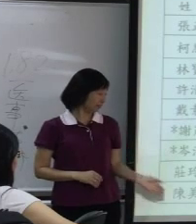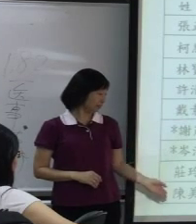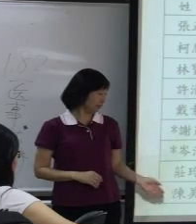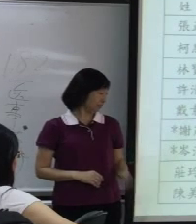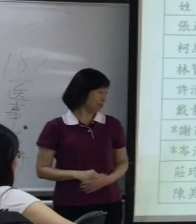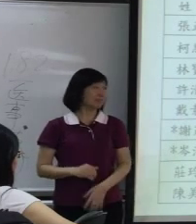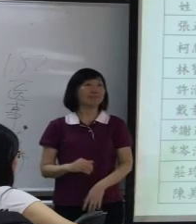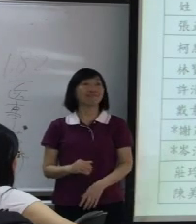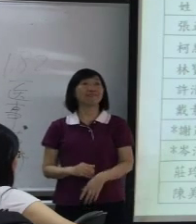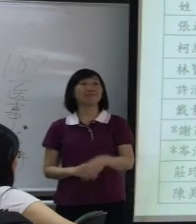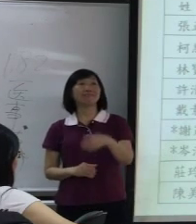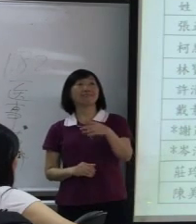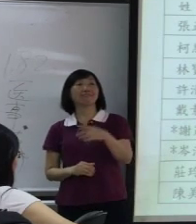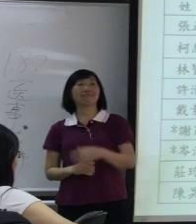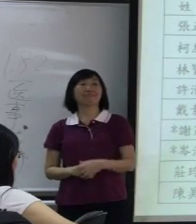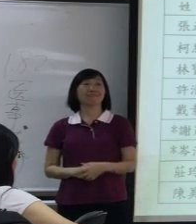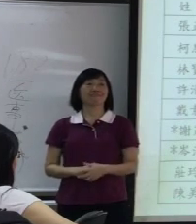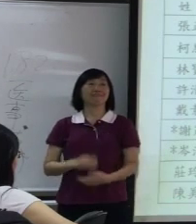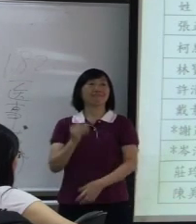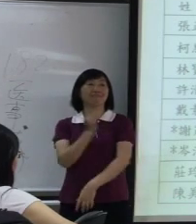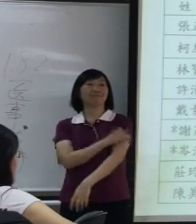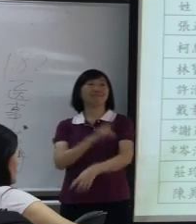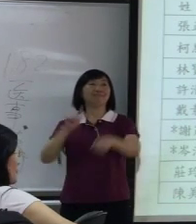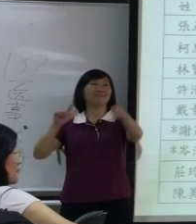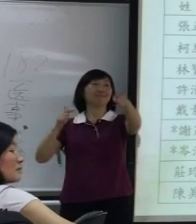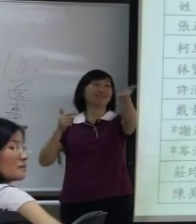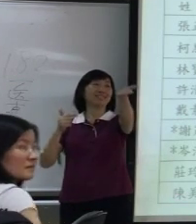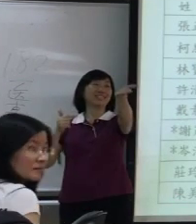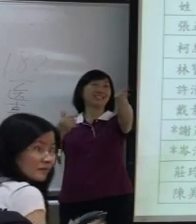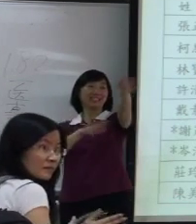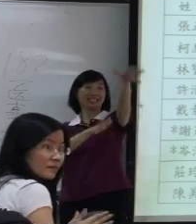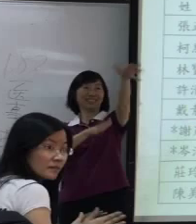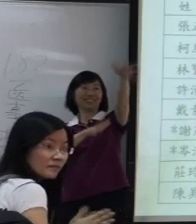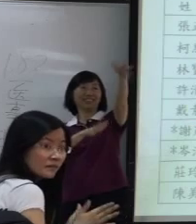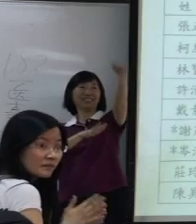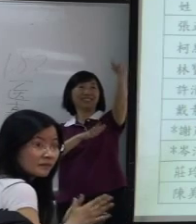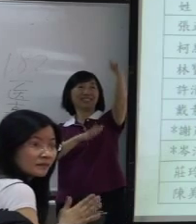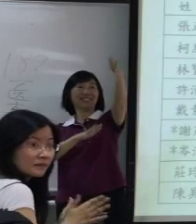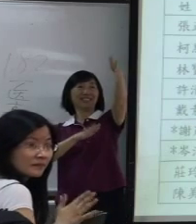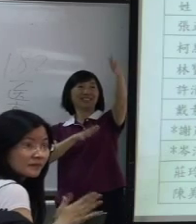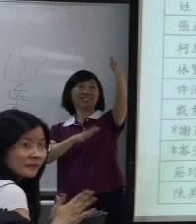后下面还有一位陈美丽老师，